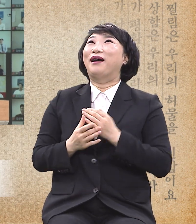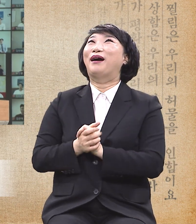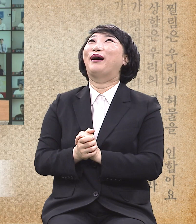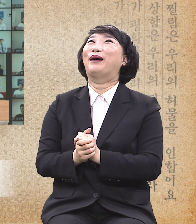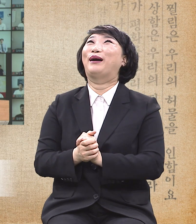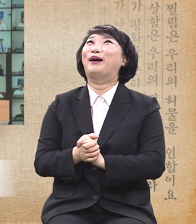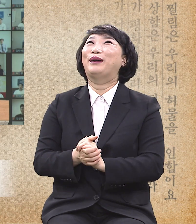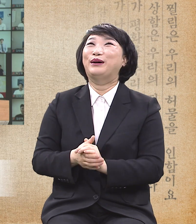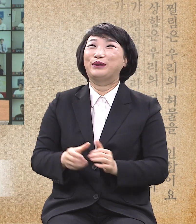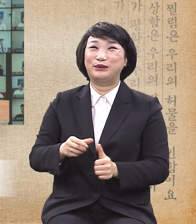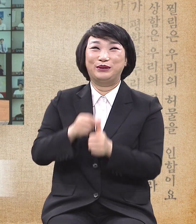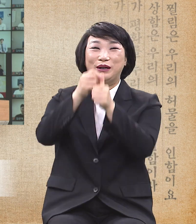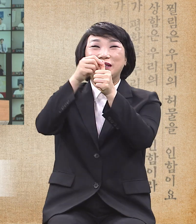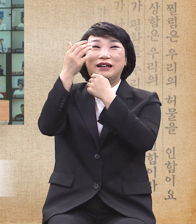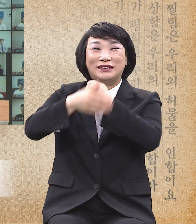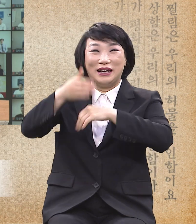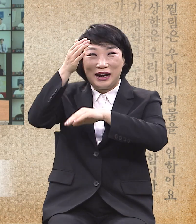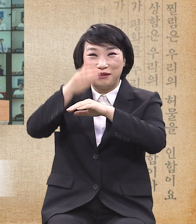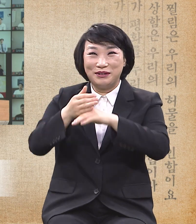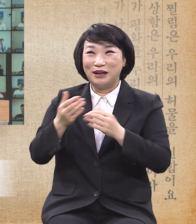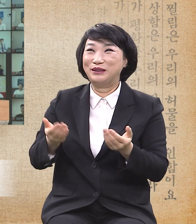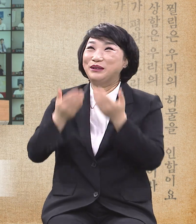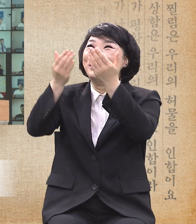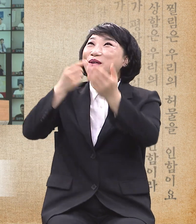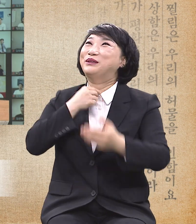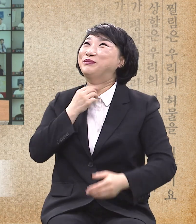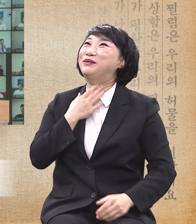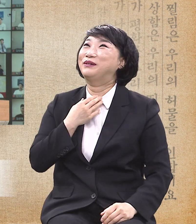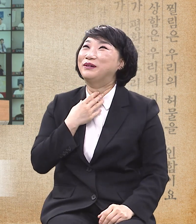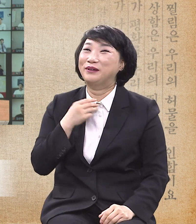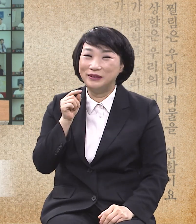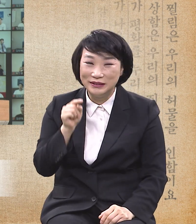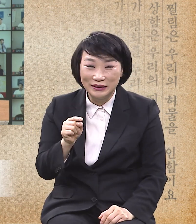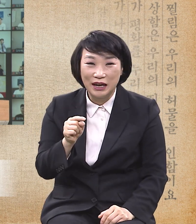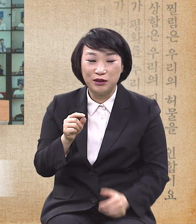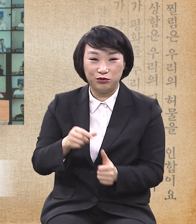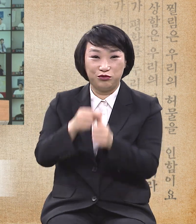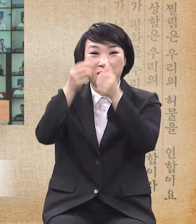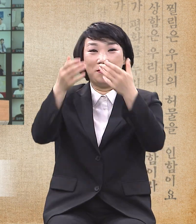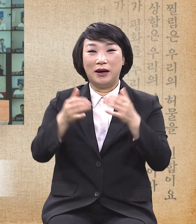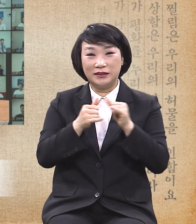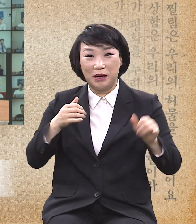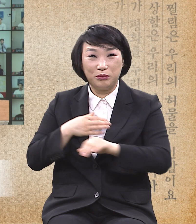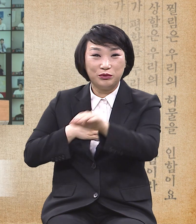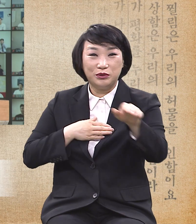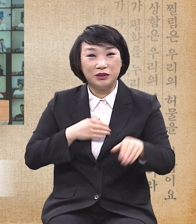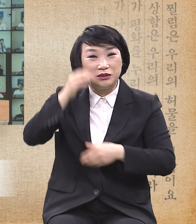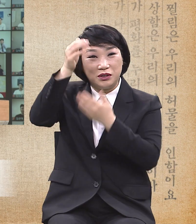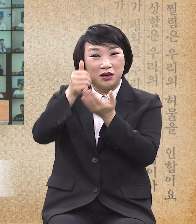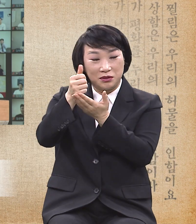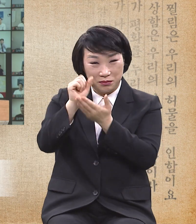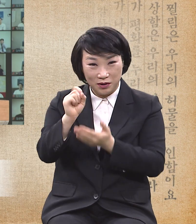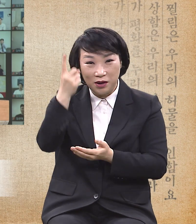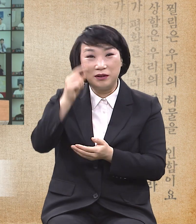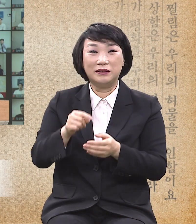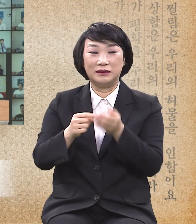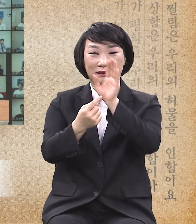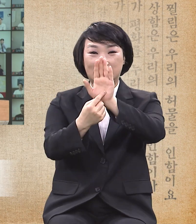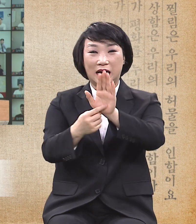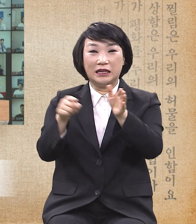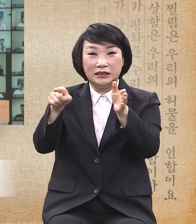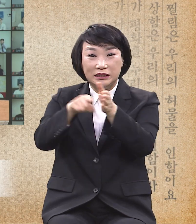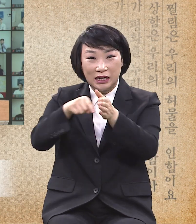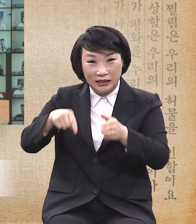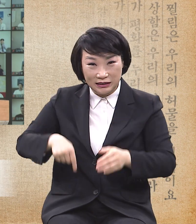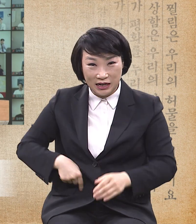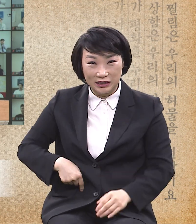구원의 은혜가 함사도 드리고 싶어서 못 견디는 것이 구원받은 자의 성령으로 나타나는 신앙 양심이라